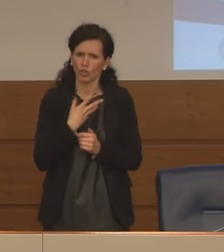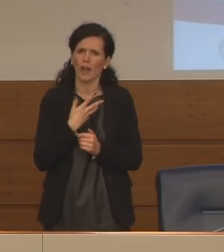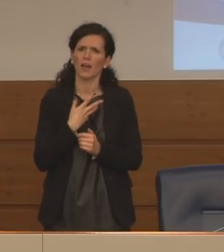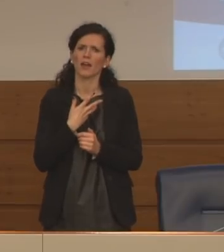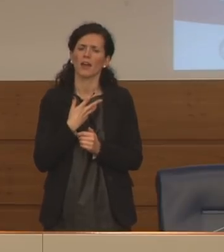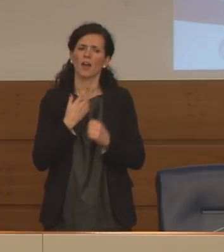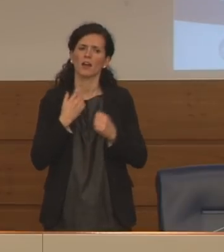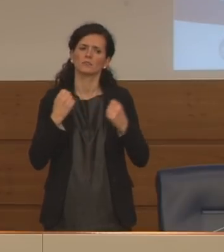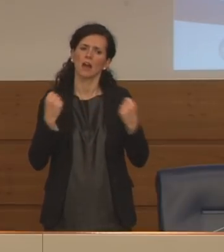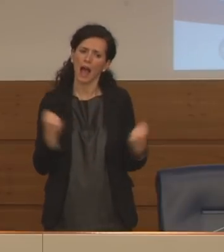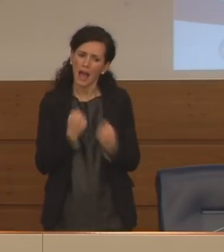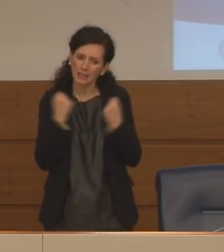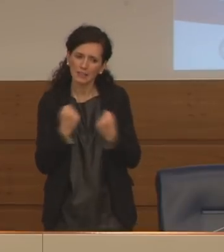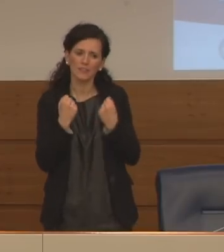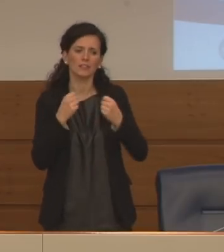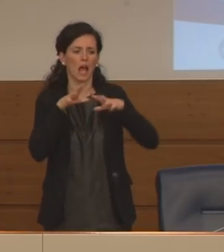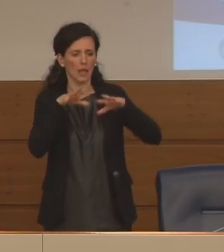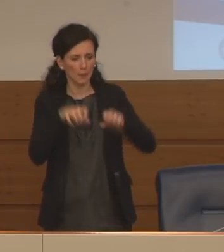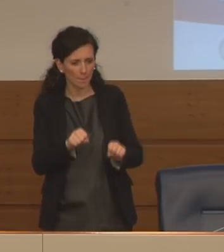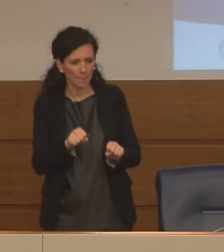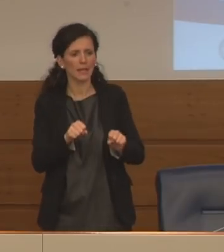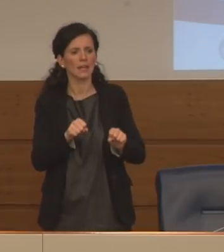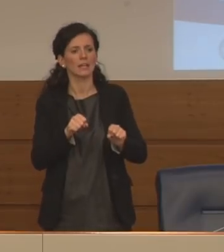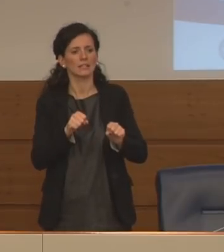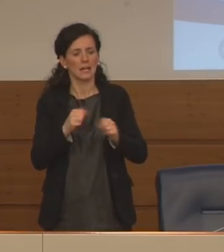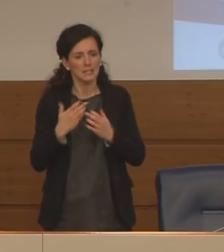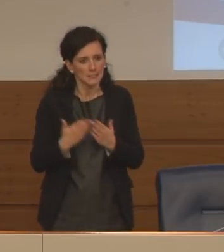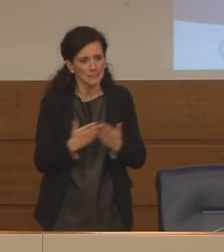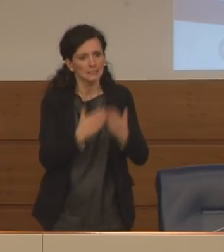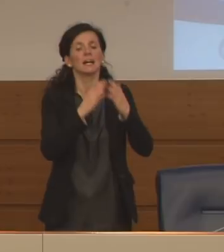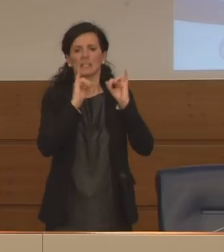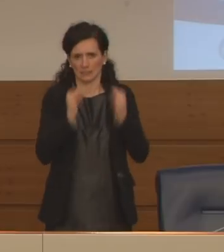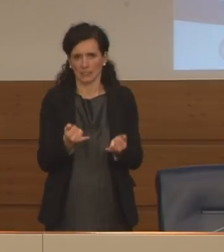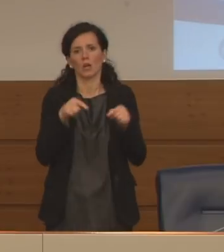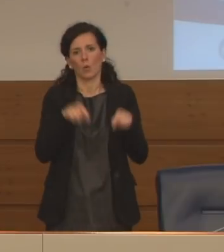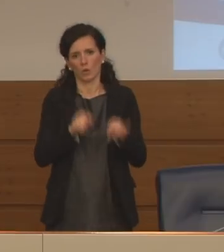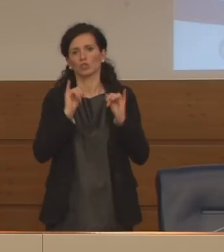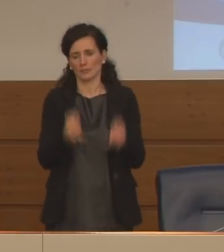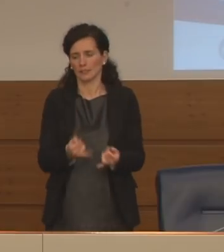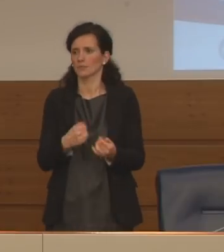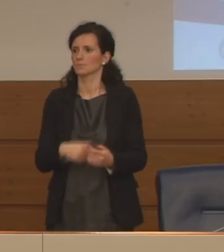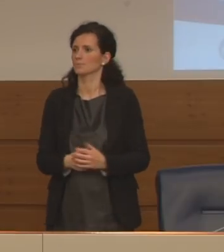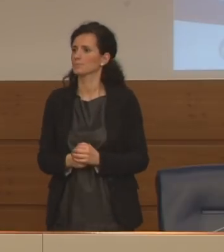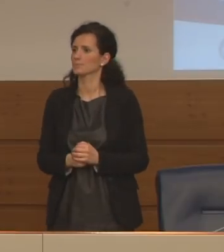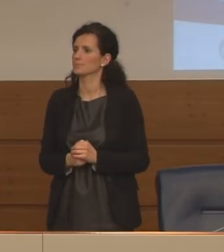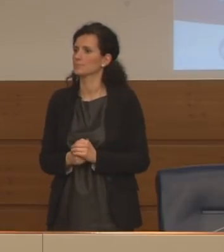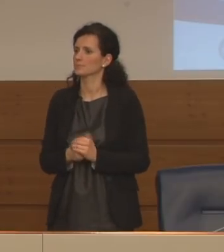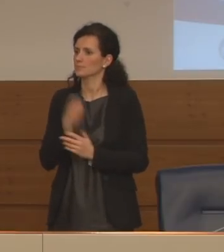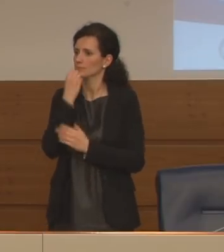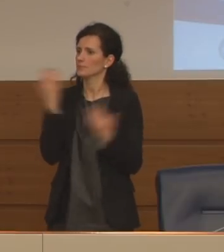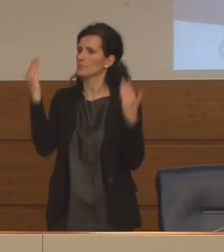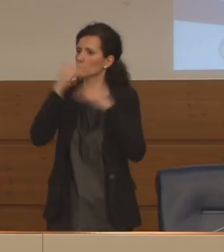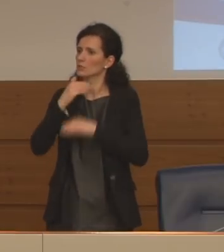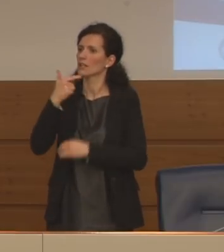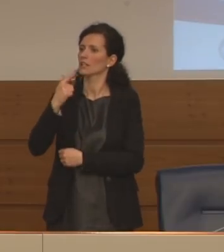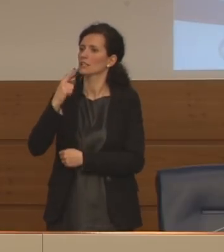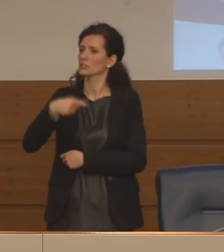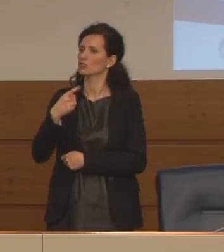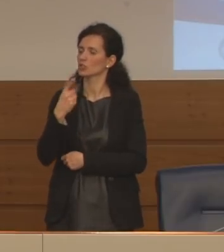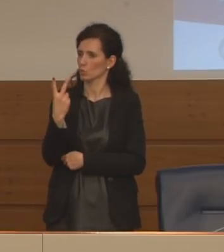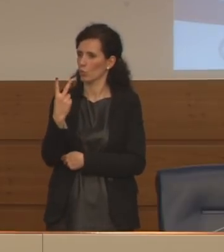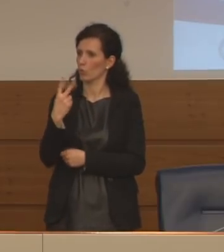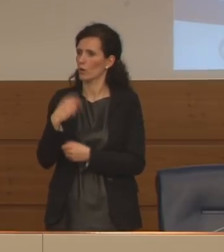attività impegnative sostenute questo sì buonasera sono sta bene del tg2